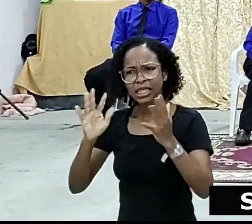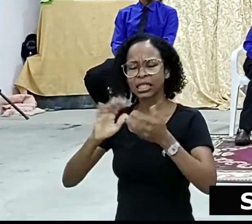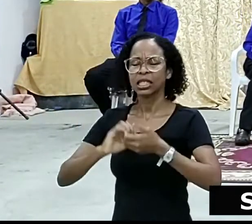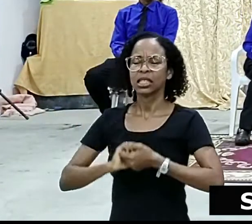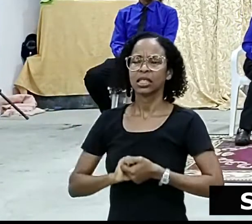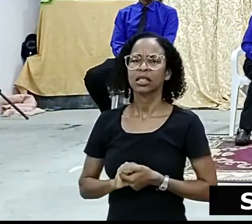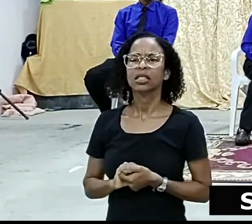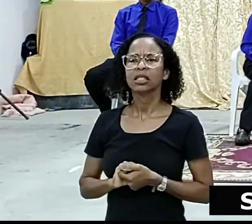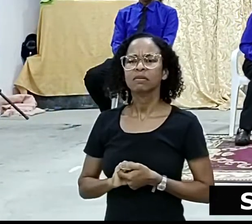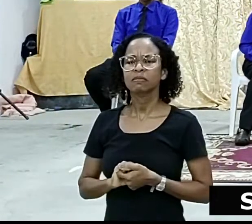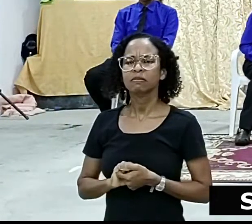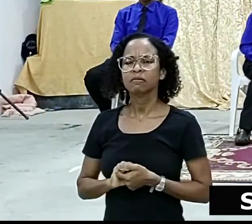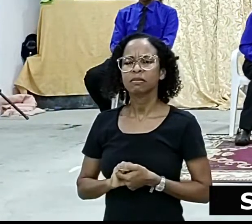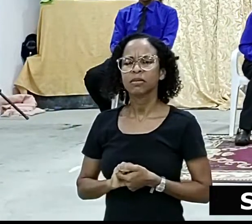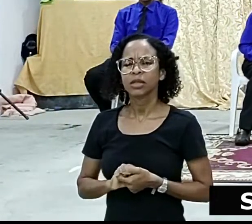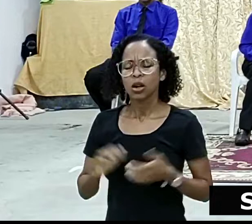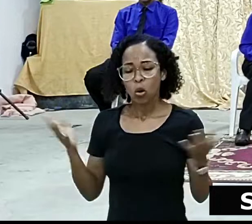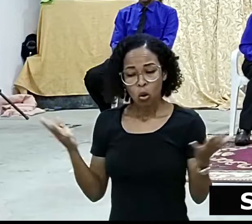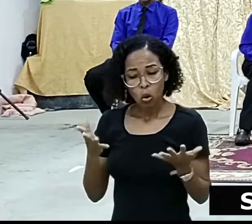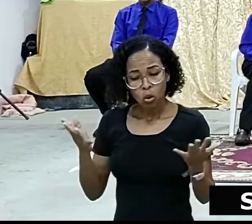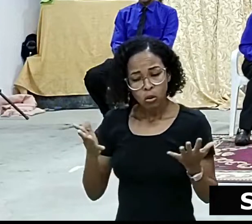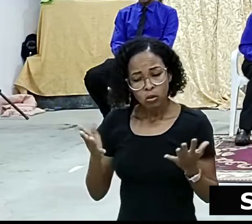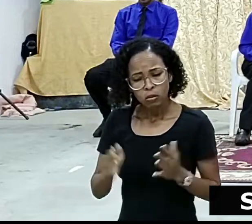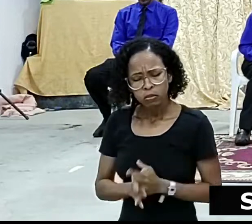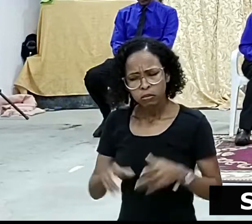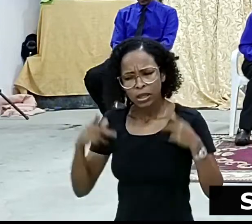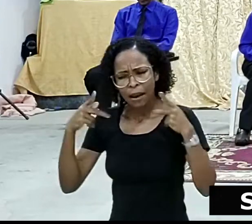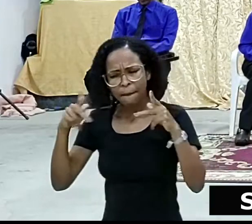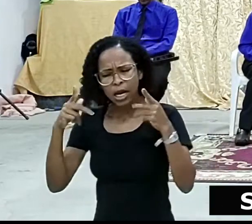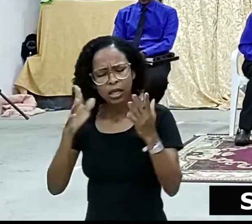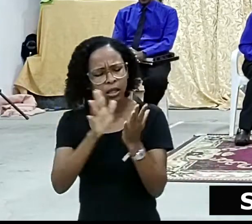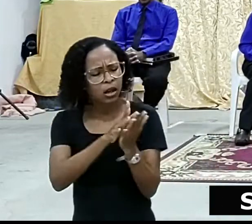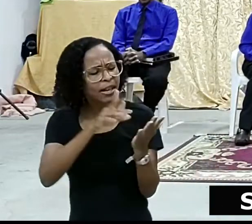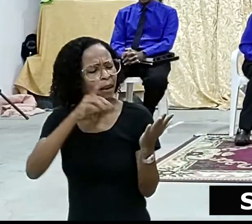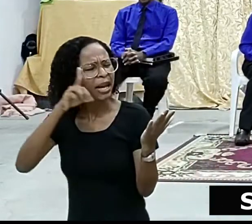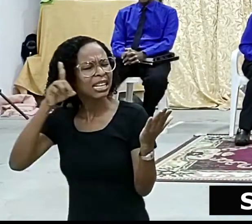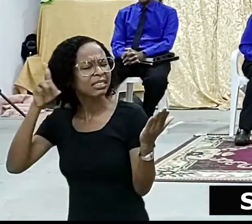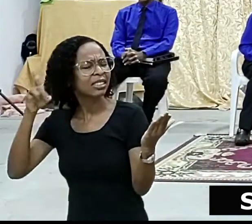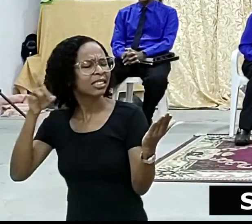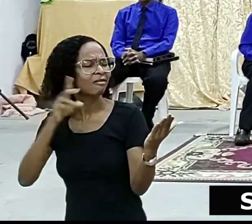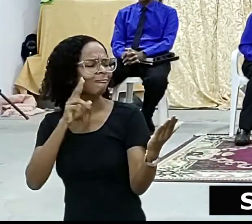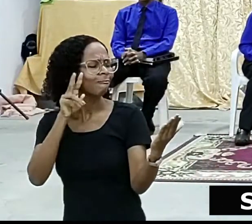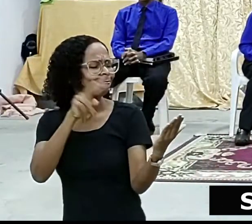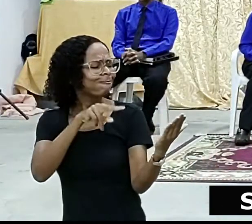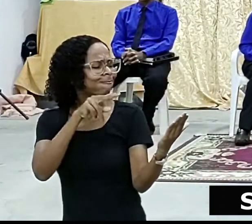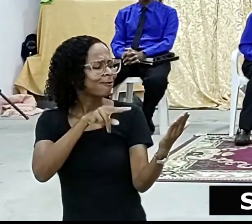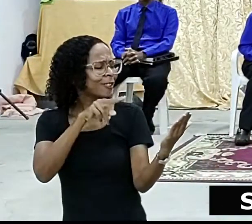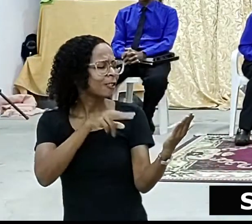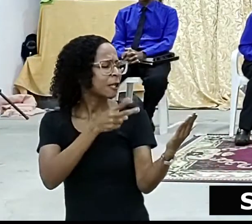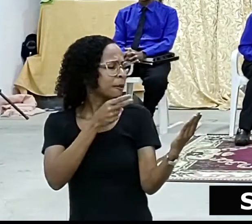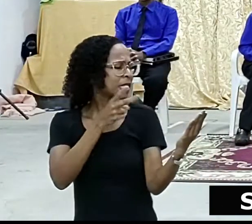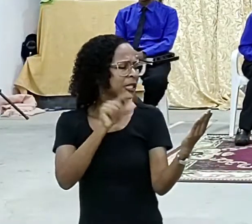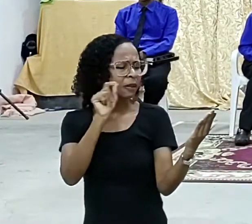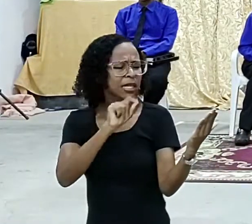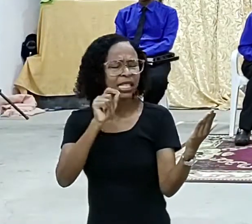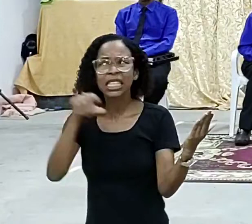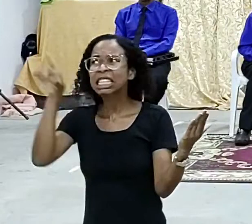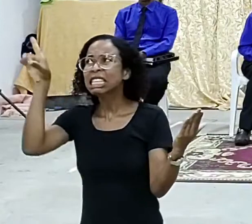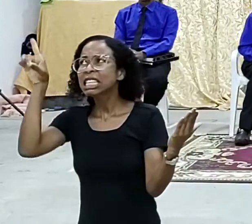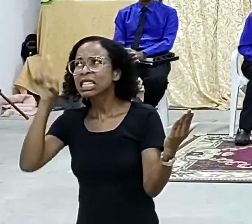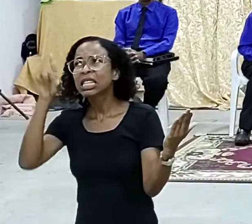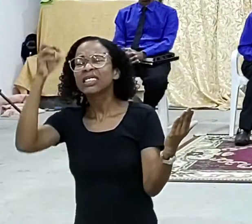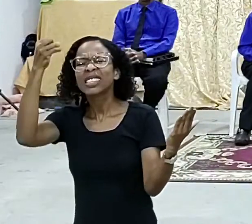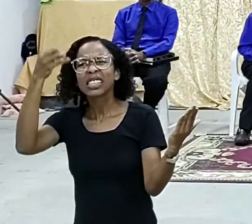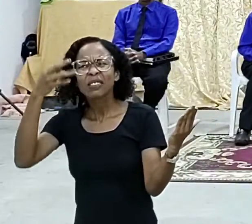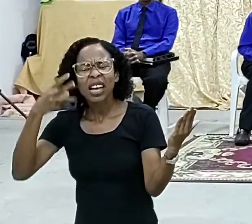alegres. Estamos diante de uma palavra, meus irmãos, em que Deus ele